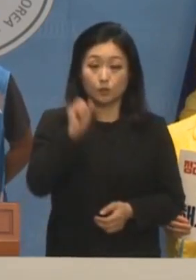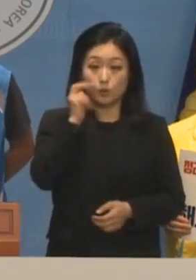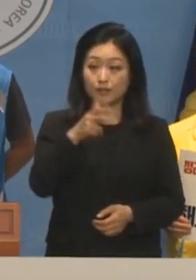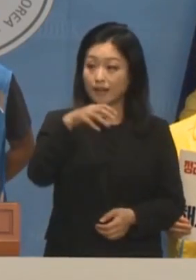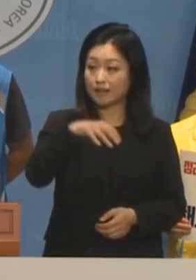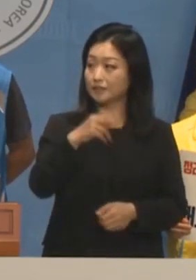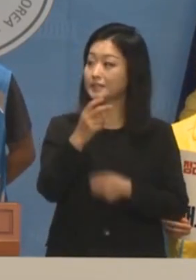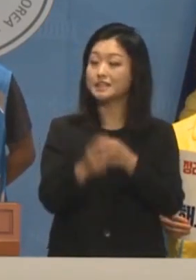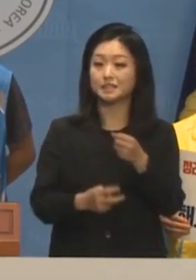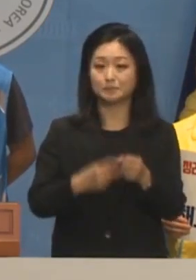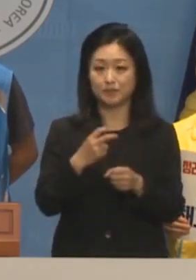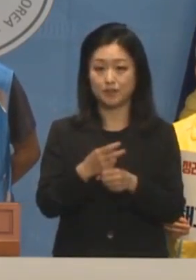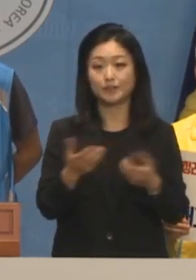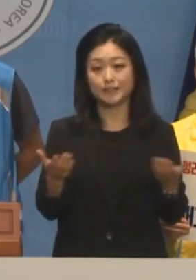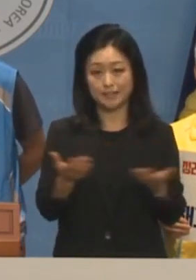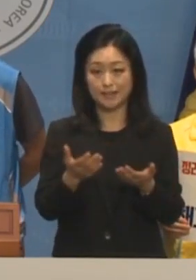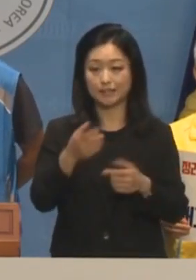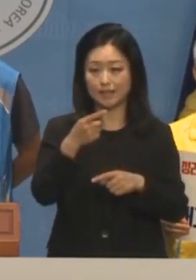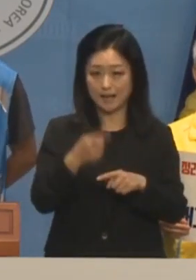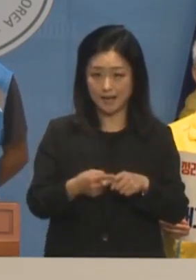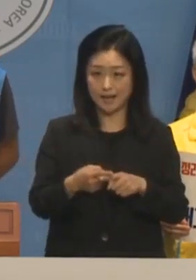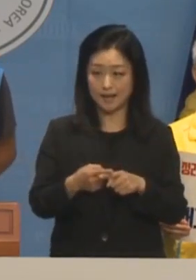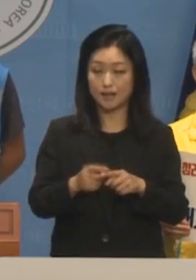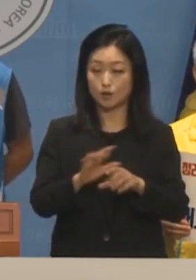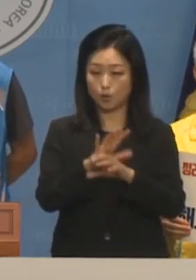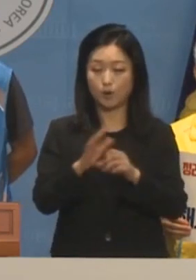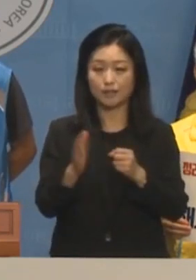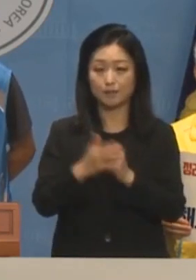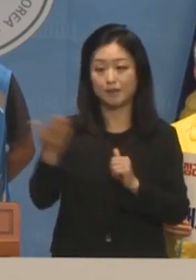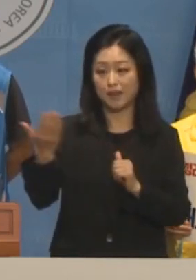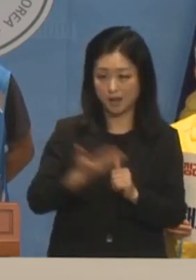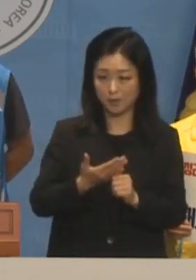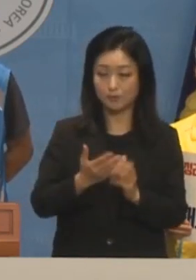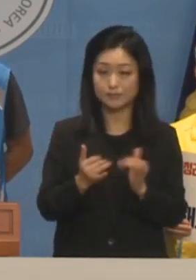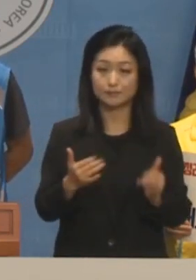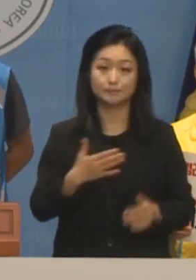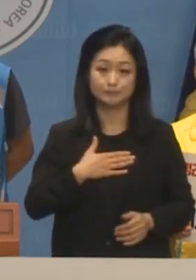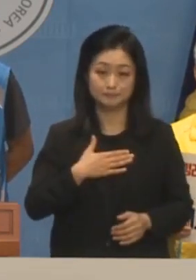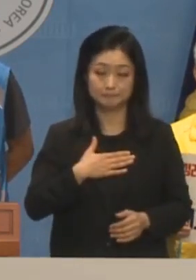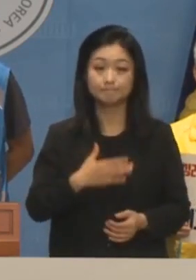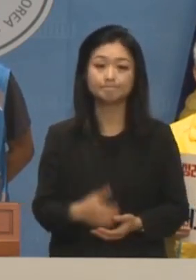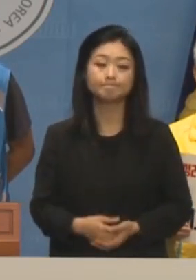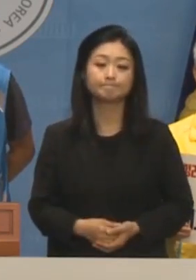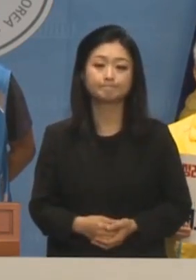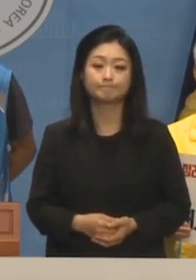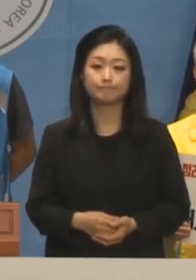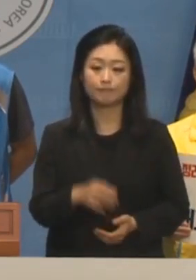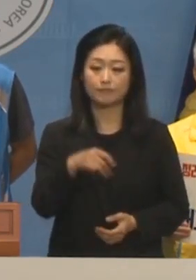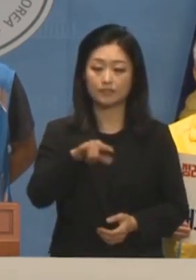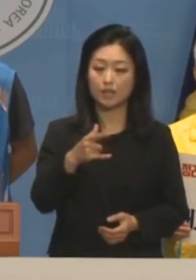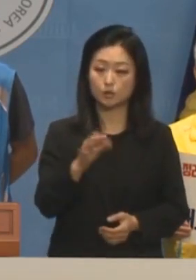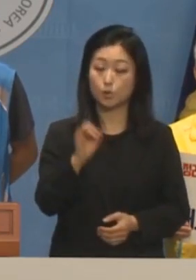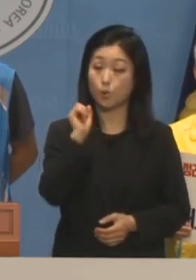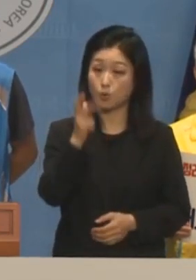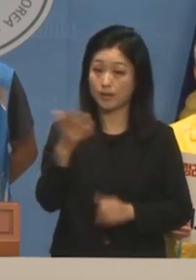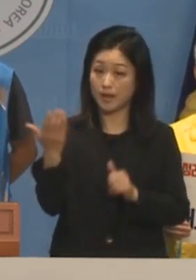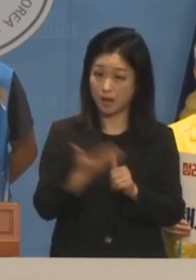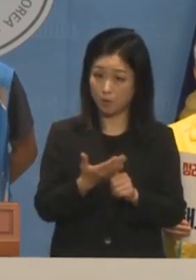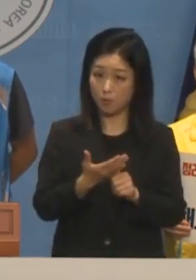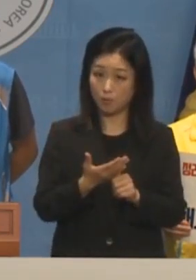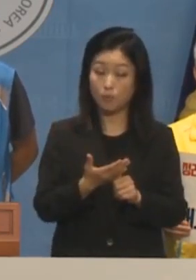세종호텔에서 20년 차 일을 하다가 코로나를 핑계로 해고된 노동자입니다. 세종호텔 정리해고의